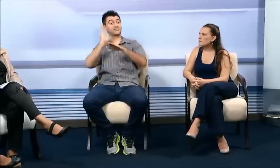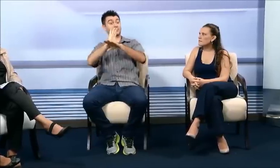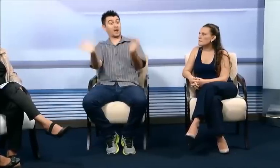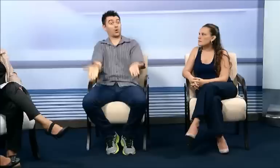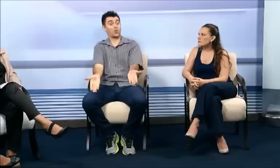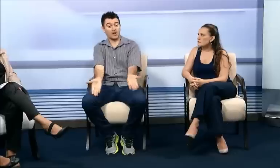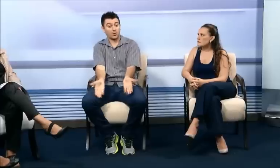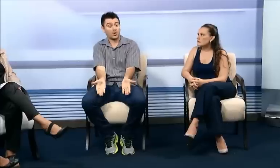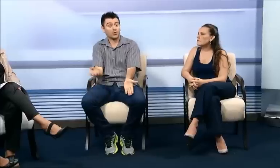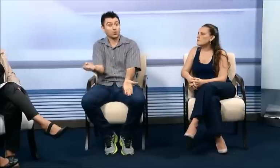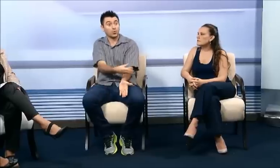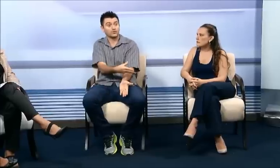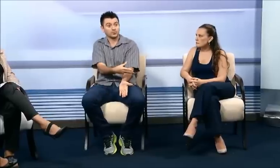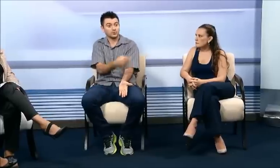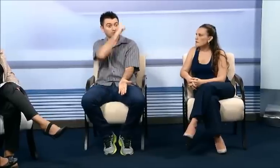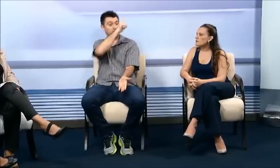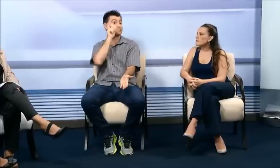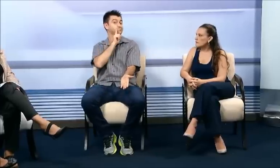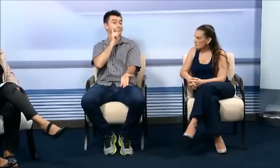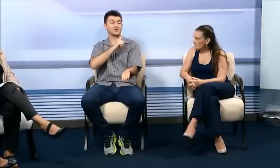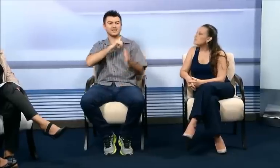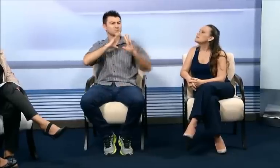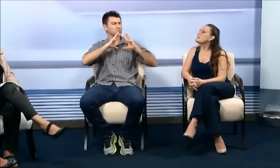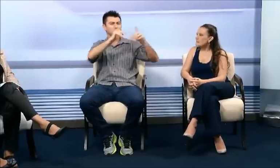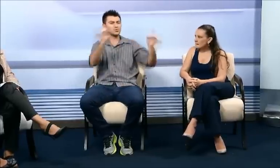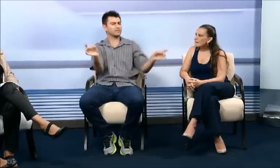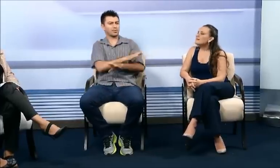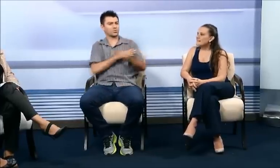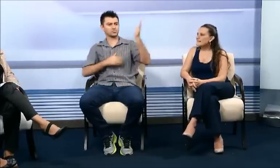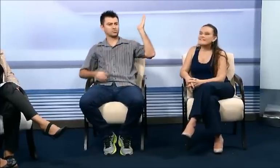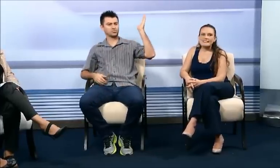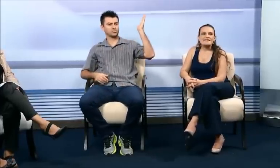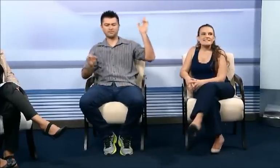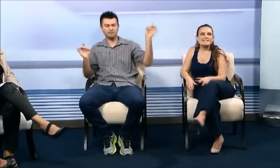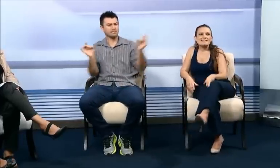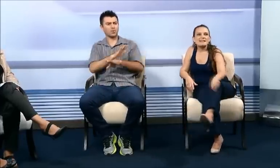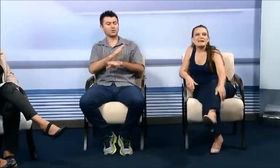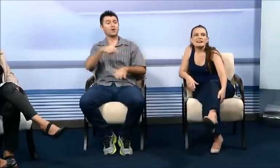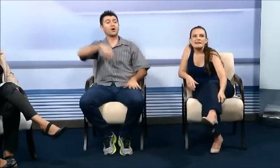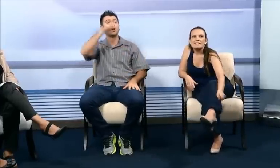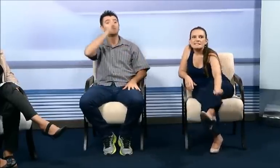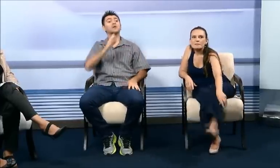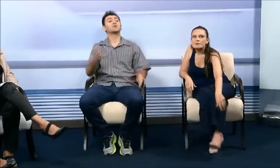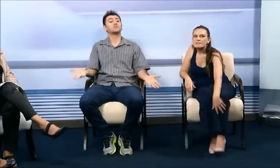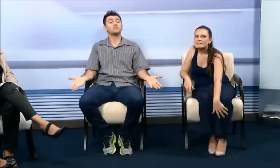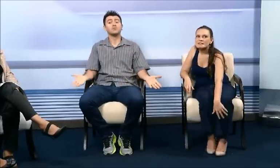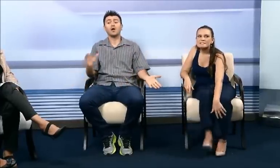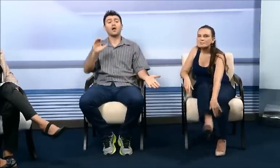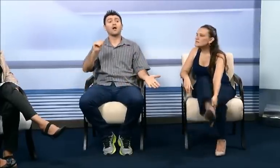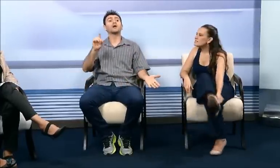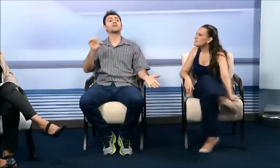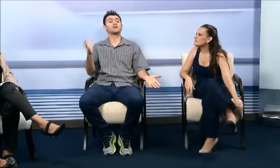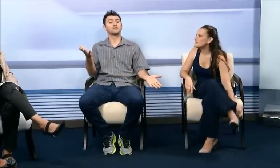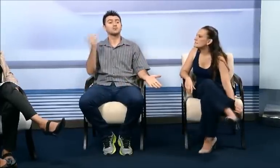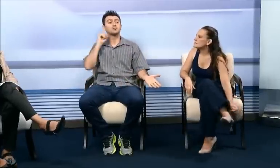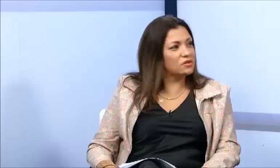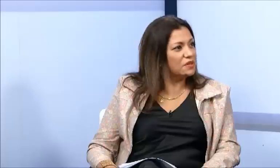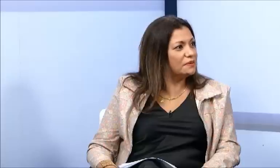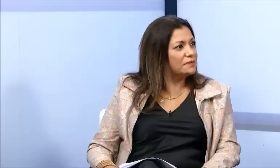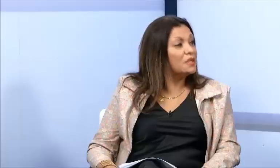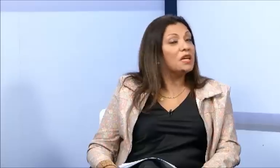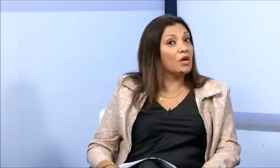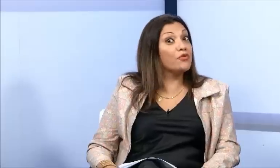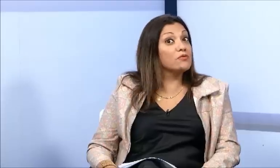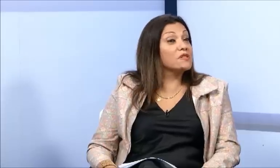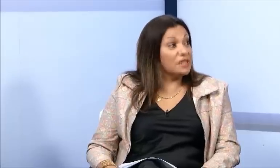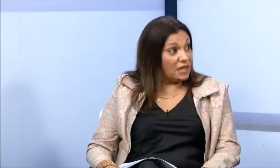séries. Agora tem uma série nova lá nos Estados Unidos que é tudo em língua de sinais, tudo pronto. Tem uma personagem surda. Tem atores surdos, né?